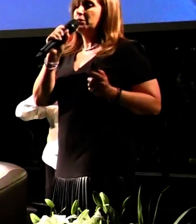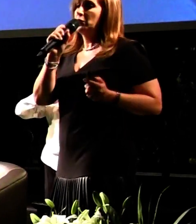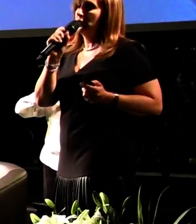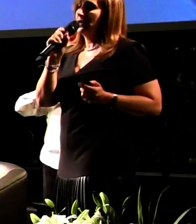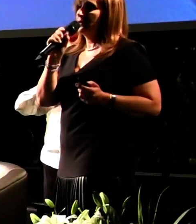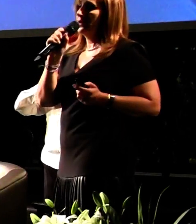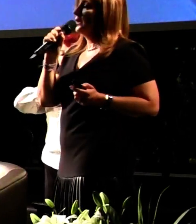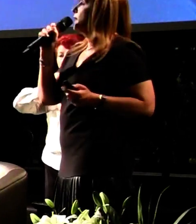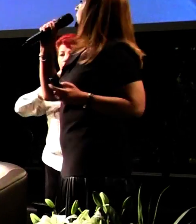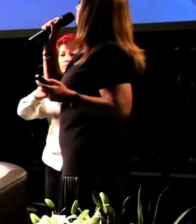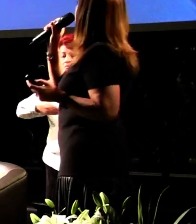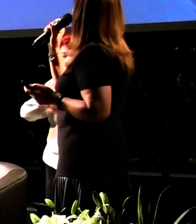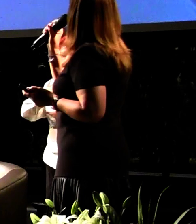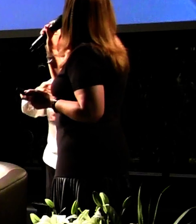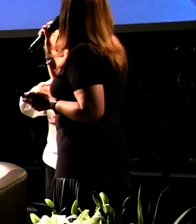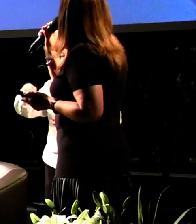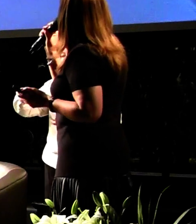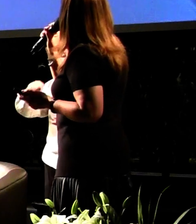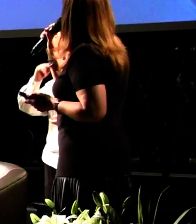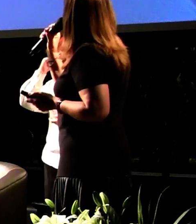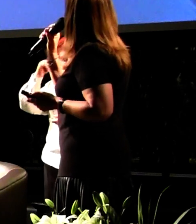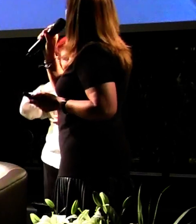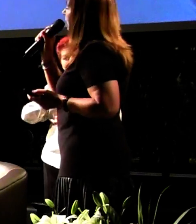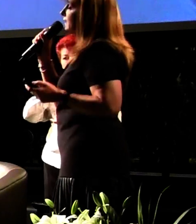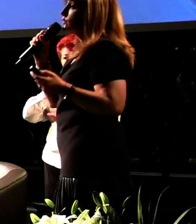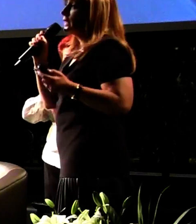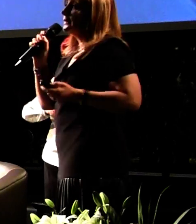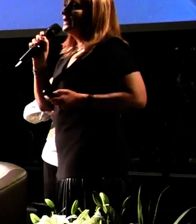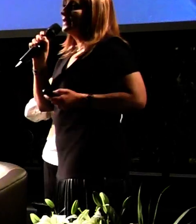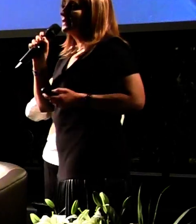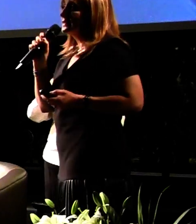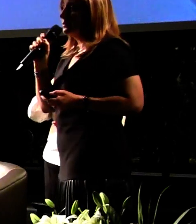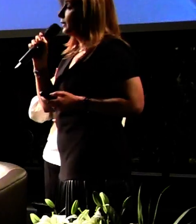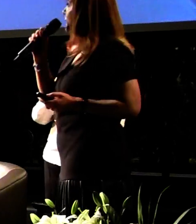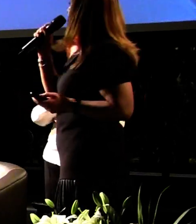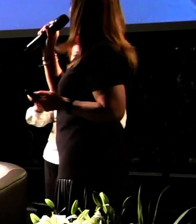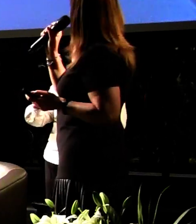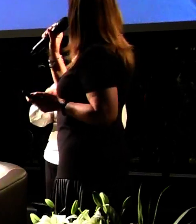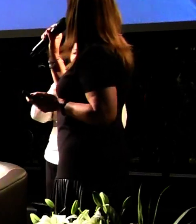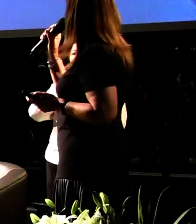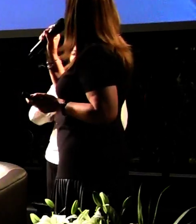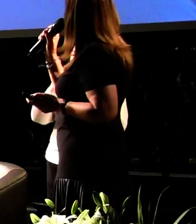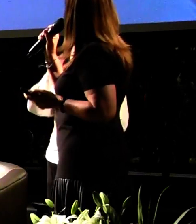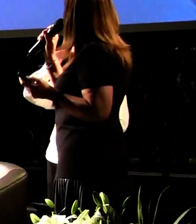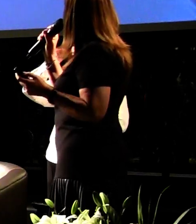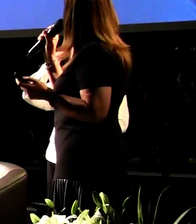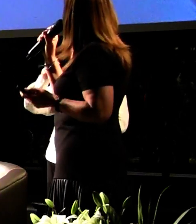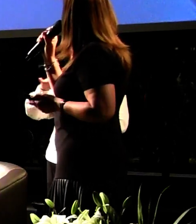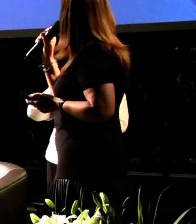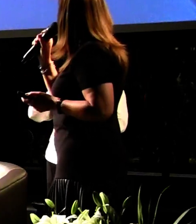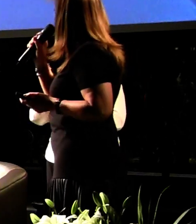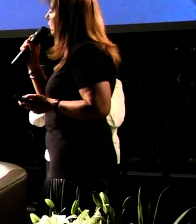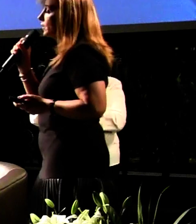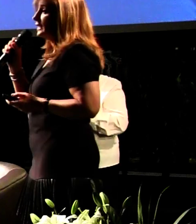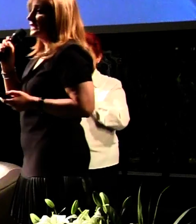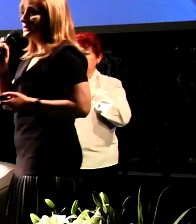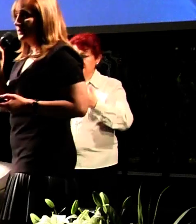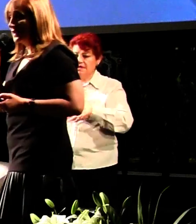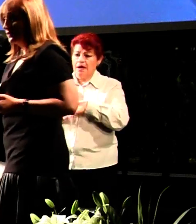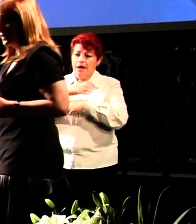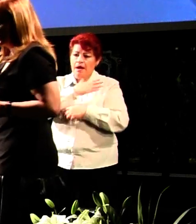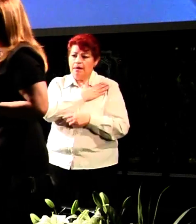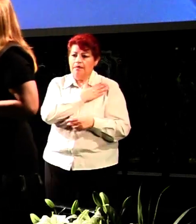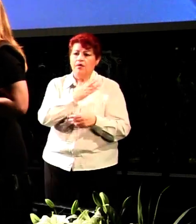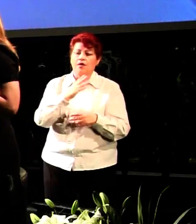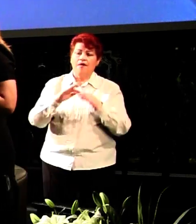más importante, que la inteligencia emocional es una habilidad que se puede aprender, que crea alegría, amor